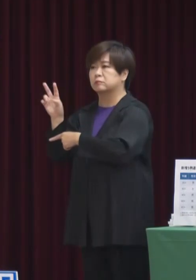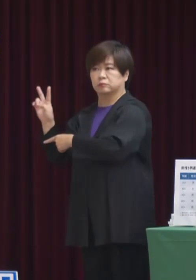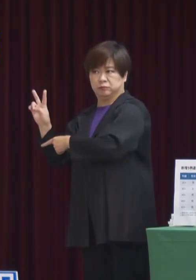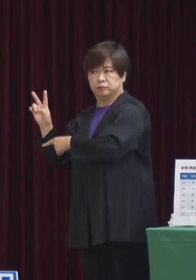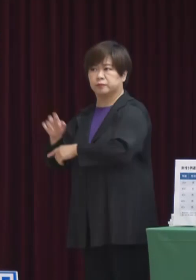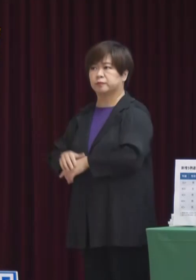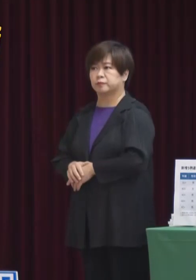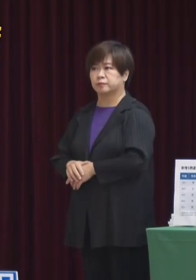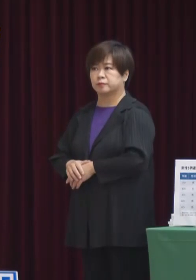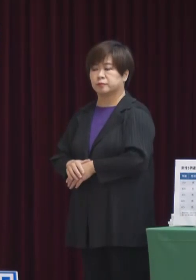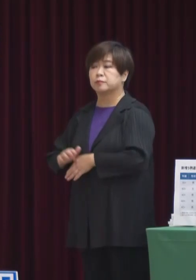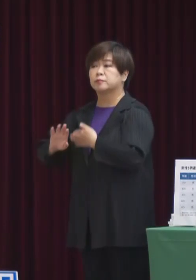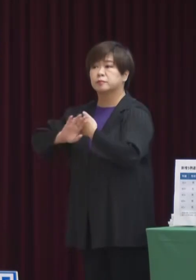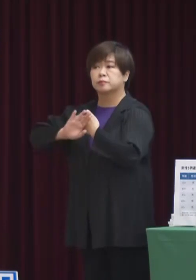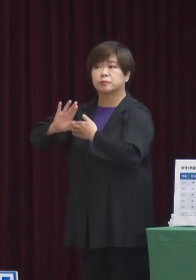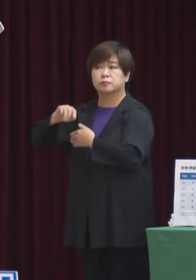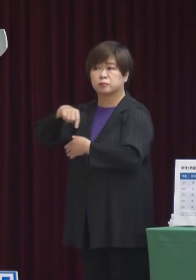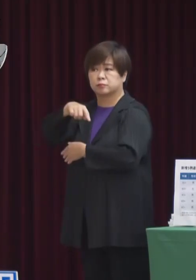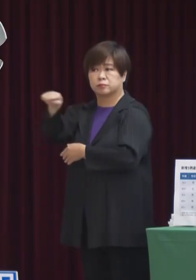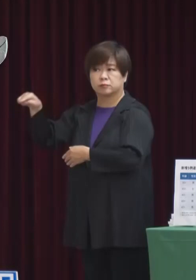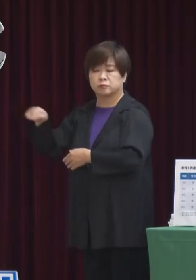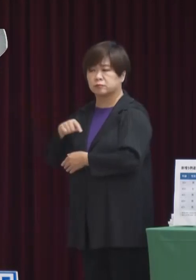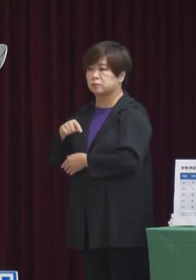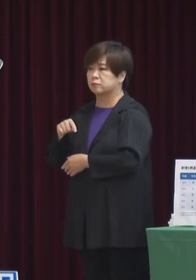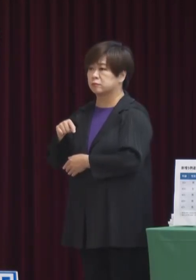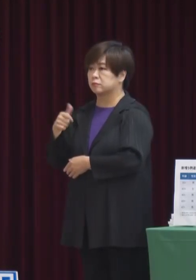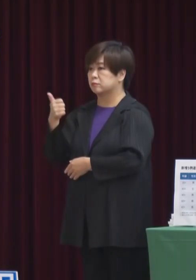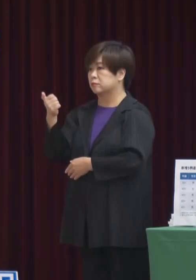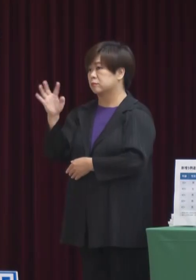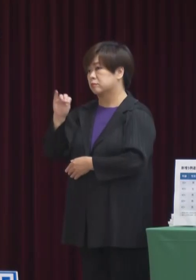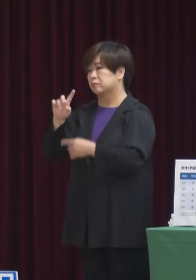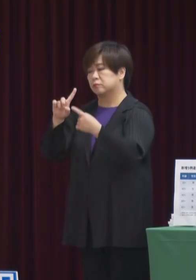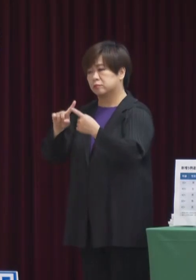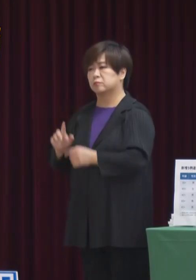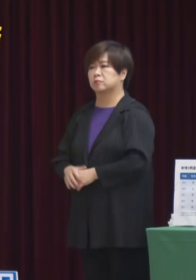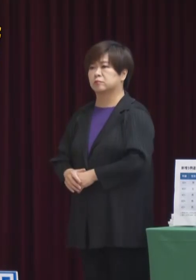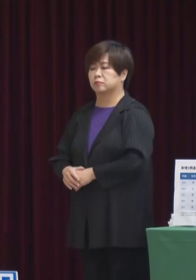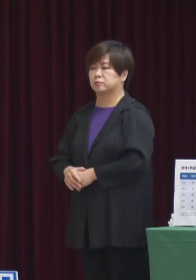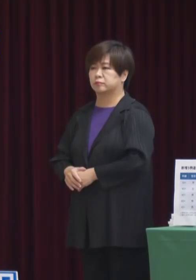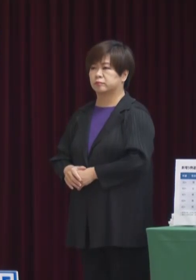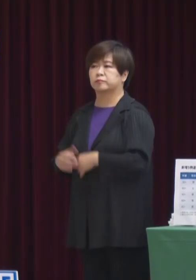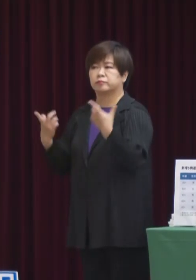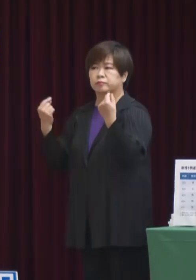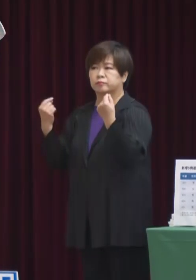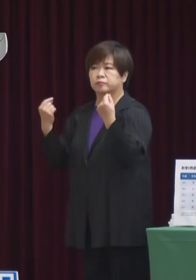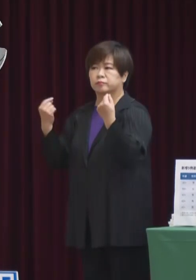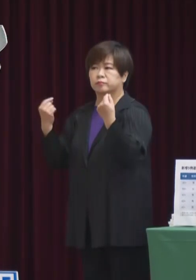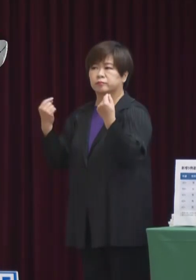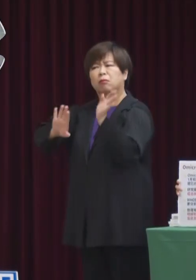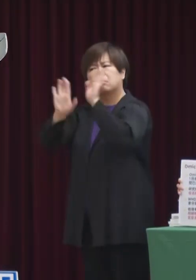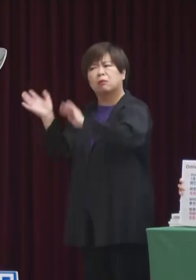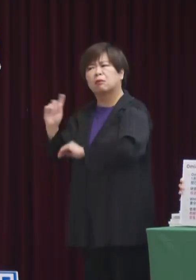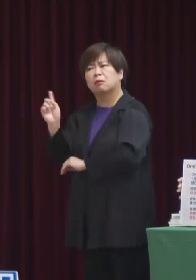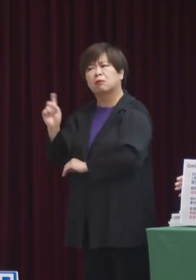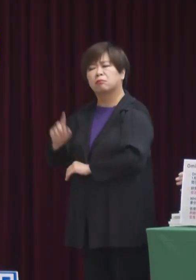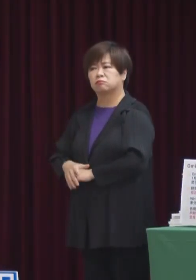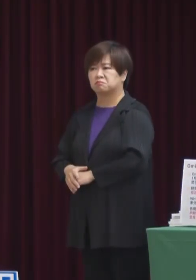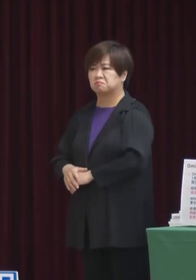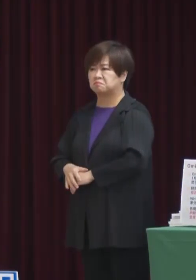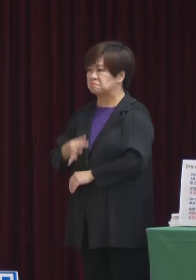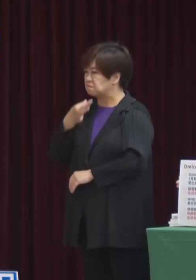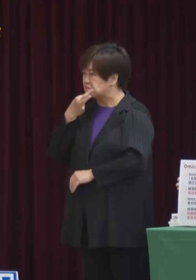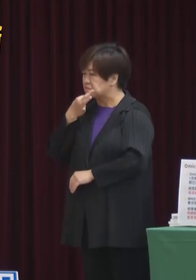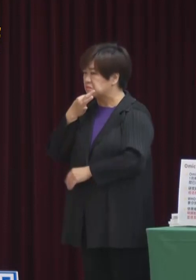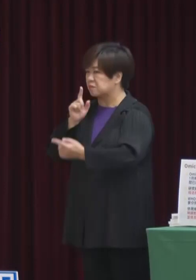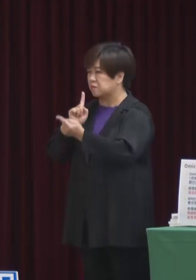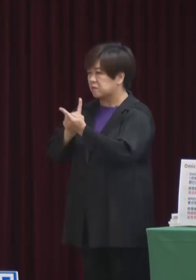部的石崇良次长，跟我是医疗应变组的副组长，我们都是快筛阴性，所以我们都工作都不受影响。